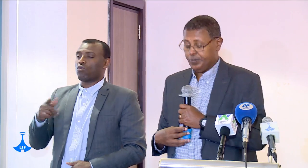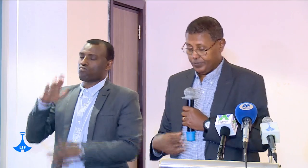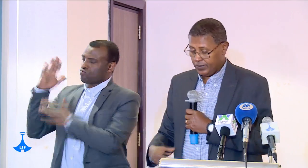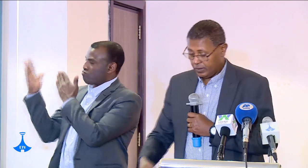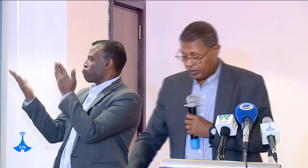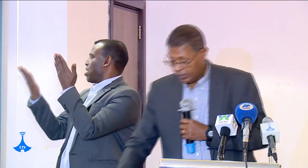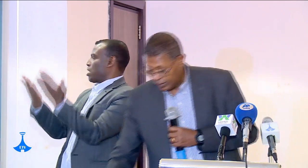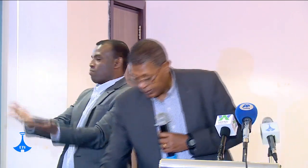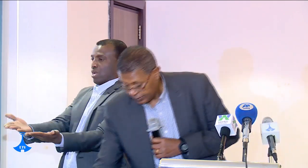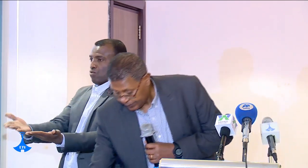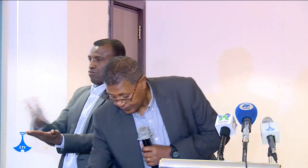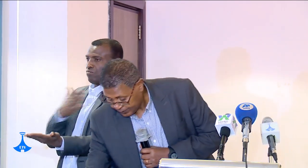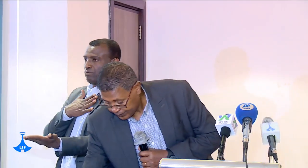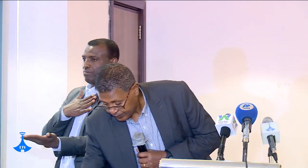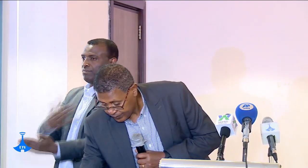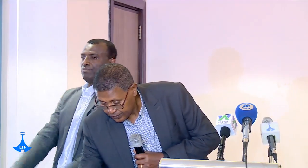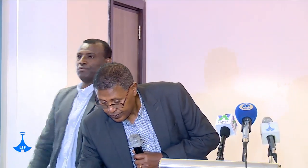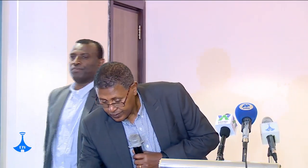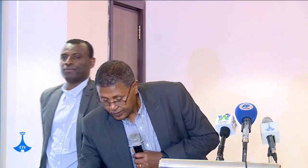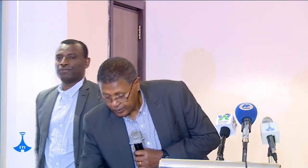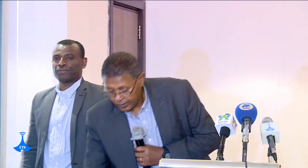አቀርባለሁ።